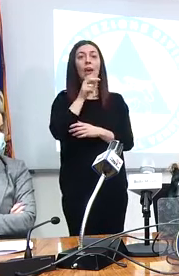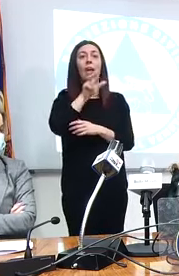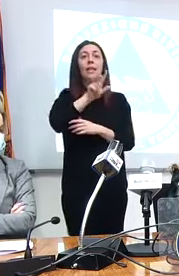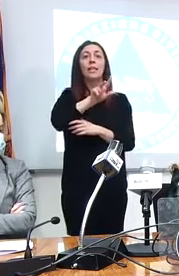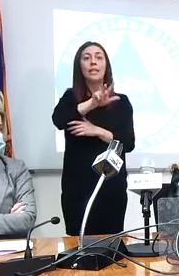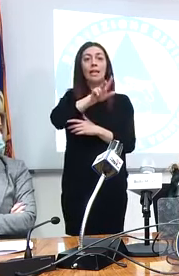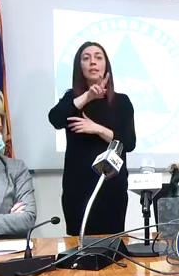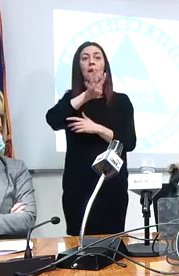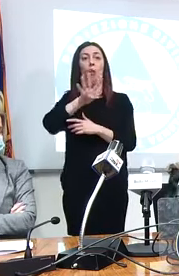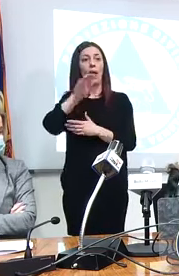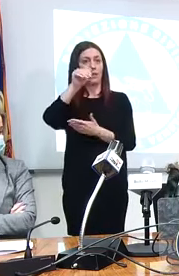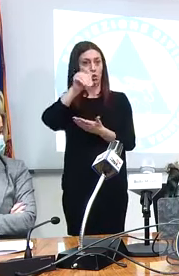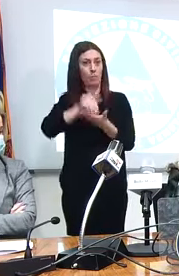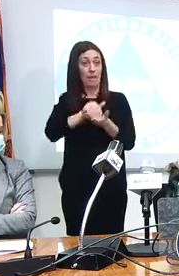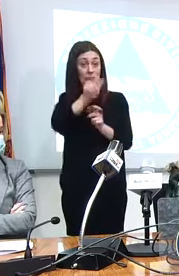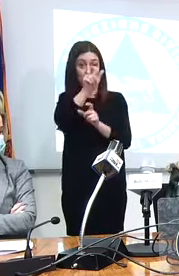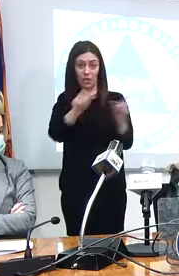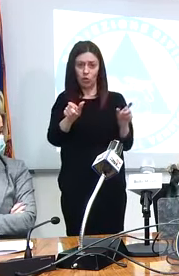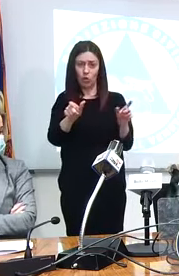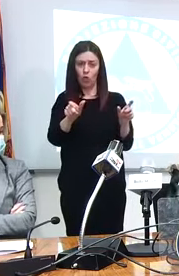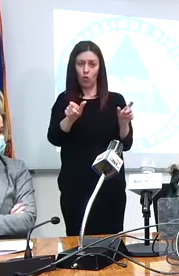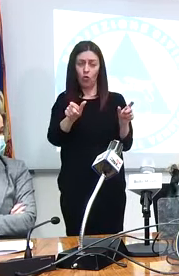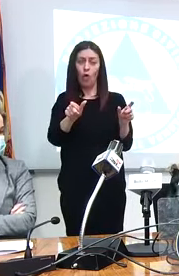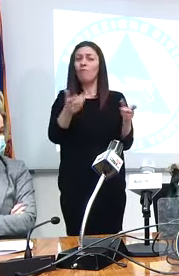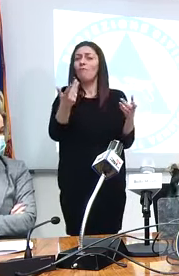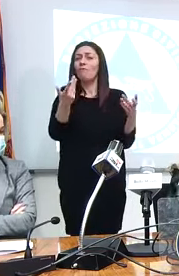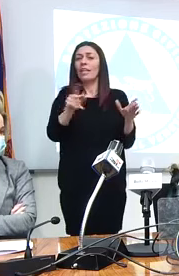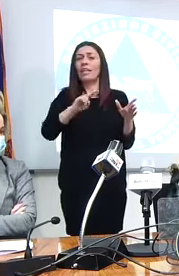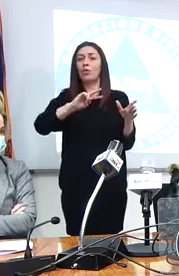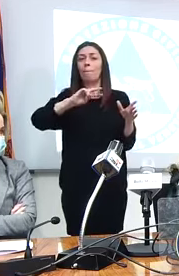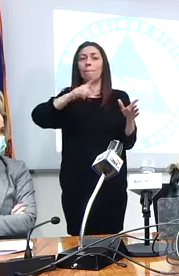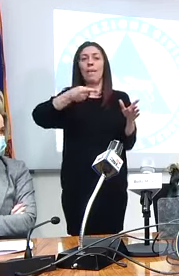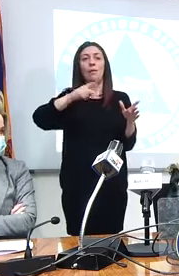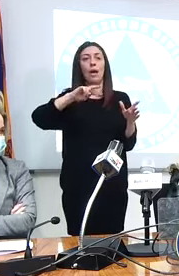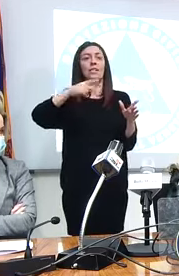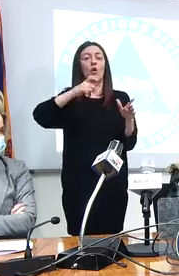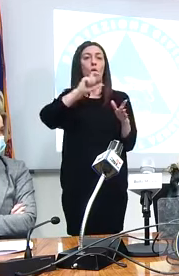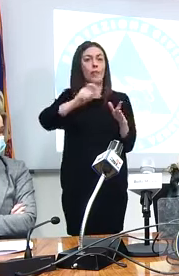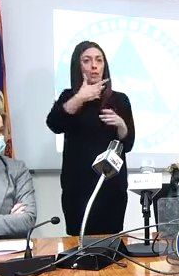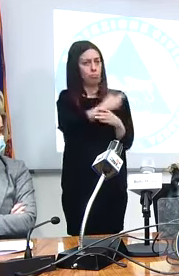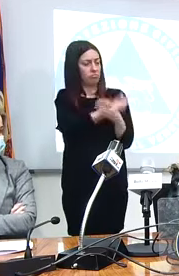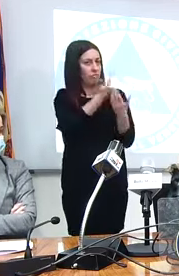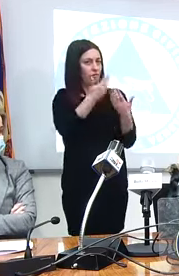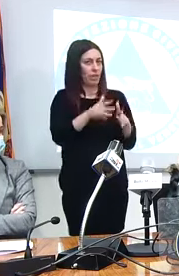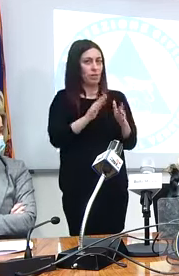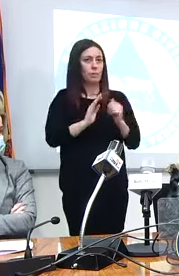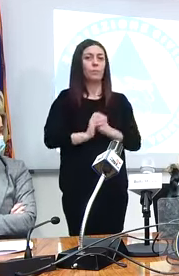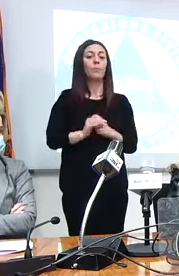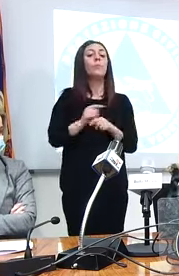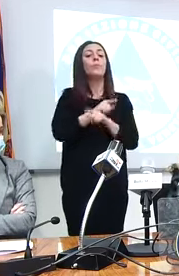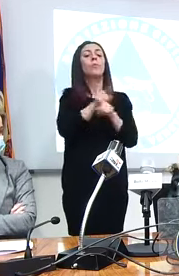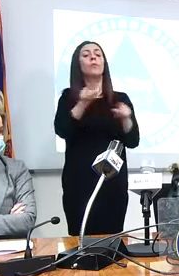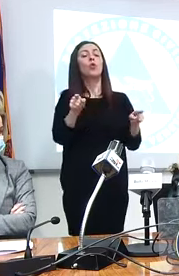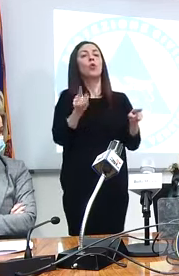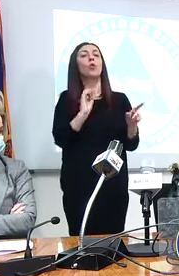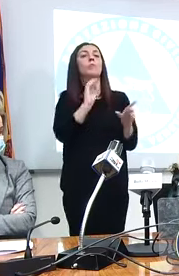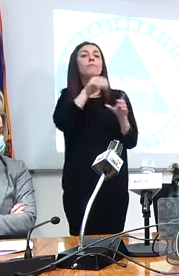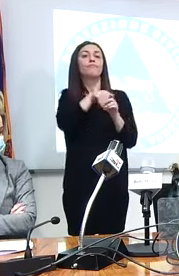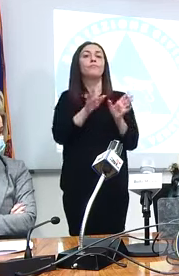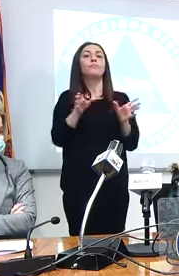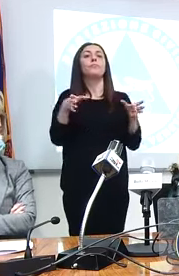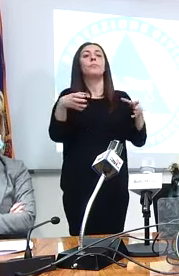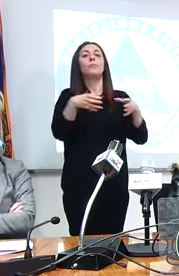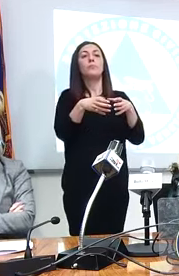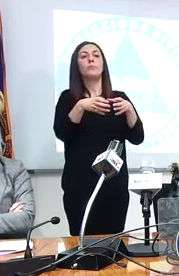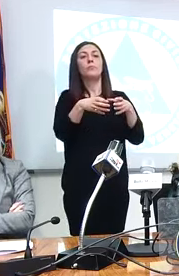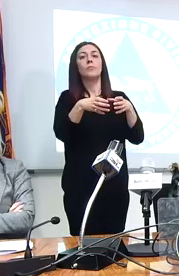completato il ciclo vaccinale. Queste persone sono soggetti della popolazione target che era